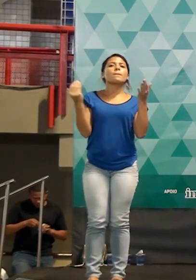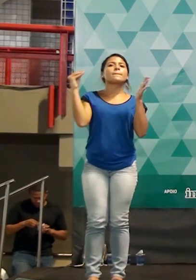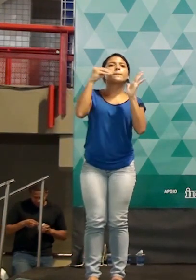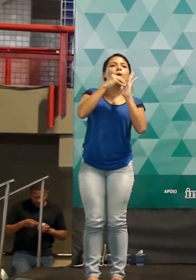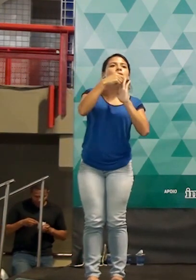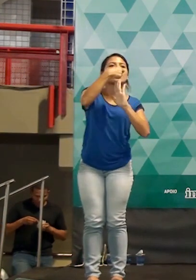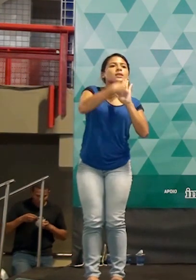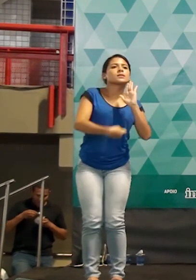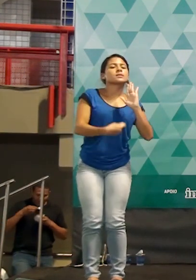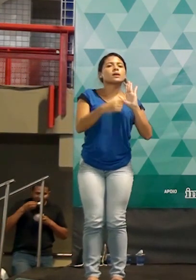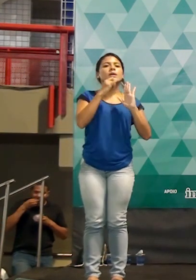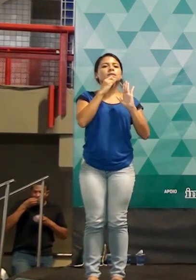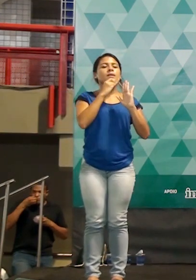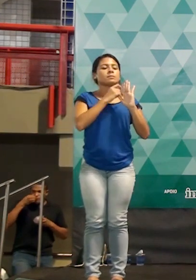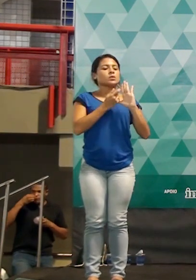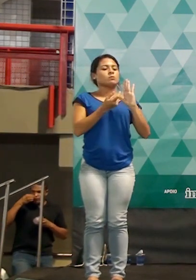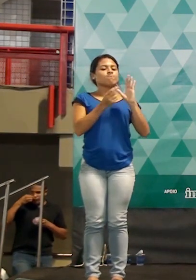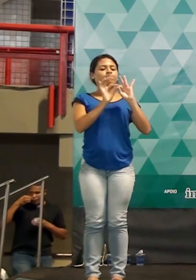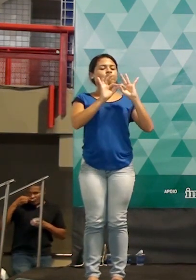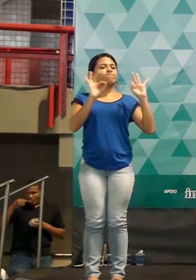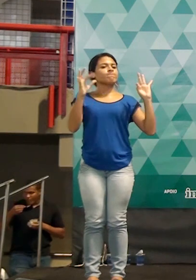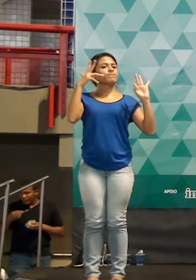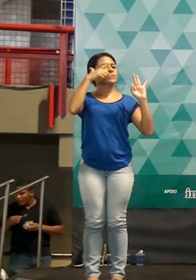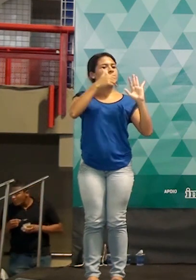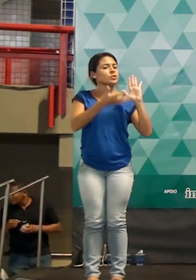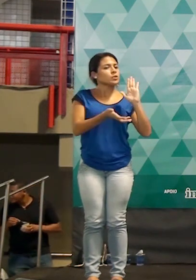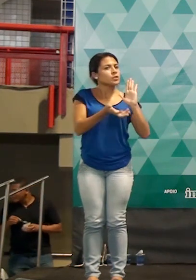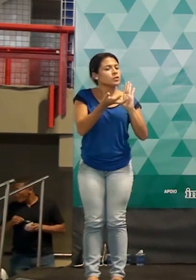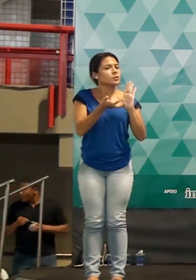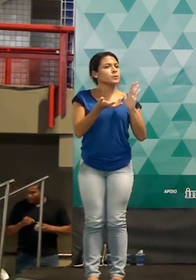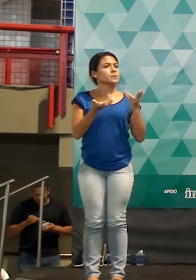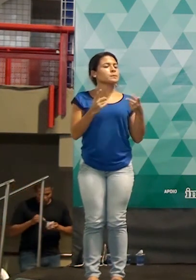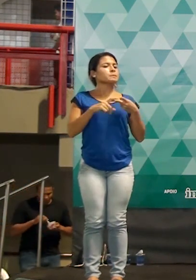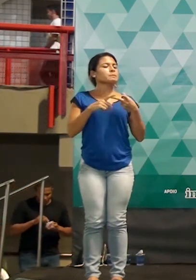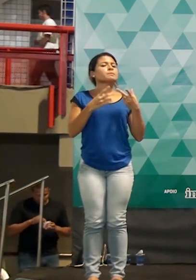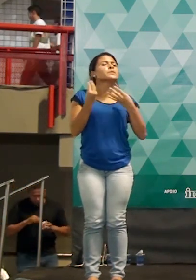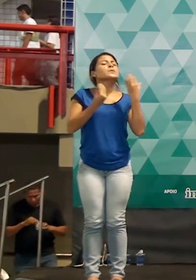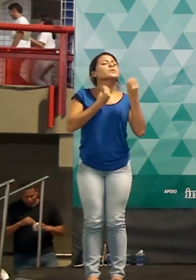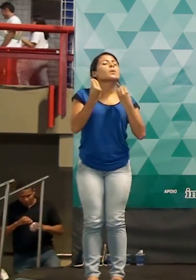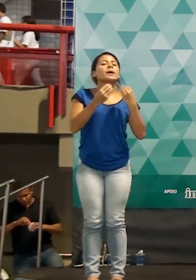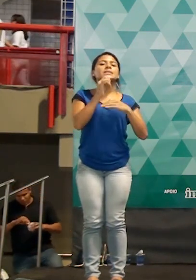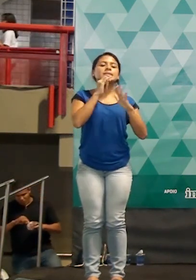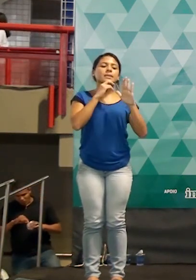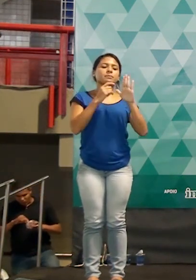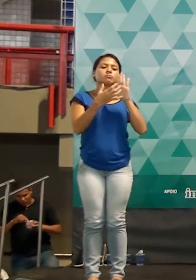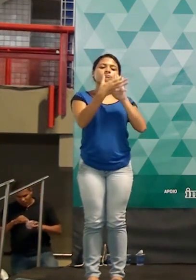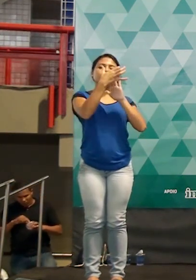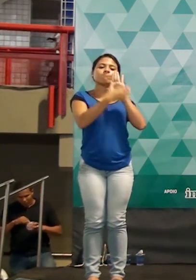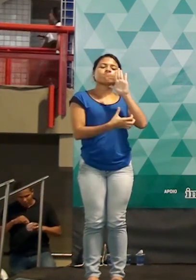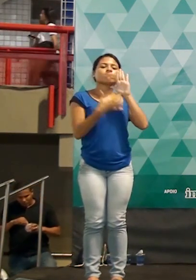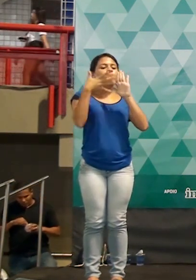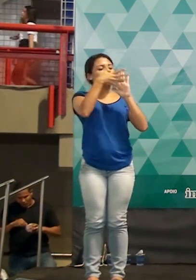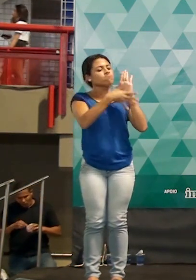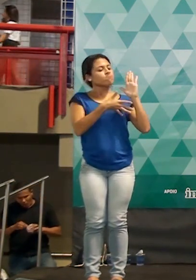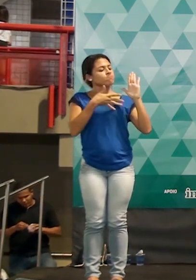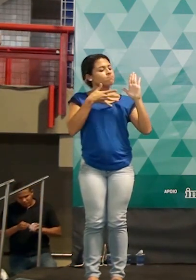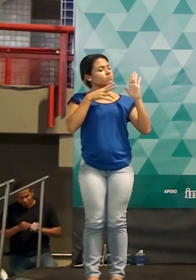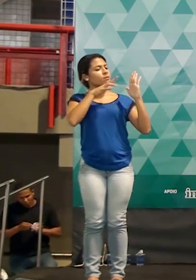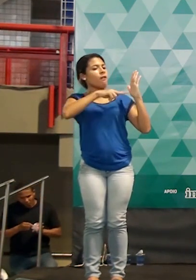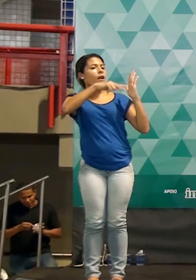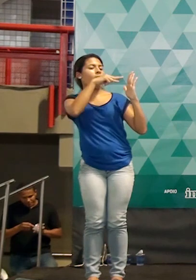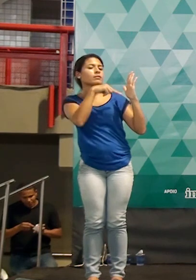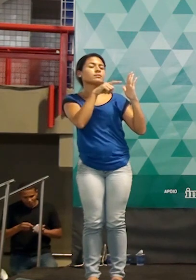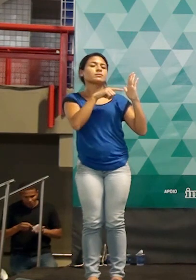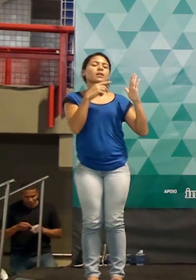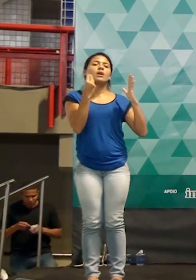Em relação à estética da prova, quais preocupações eu devo tomar? Com relação à estética, é tudo isso que eu estou falando. O